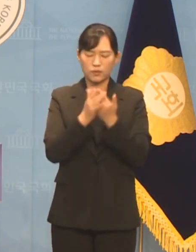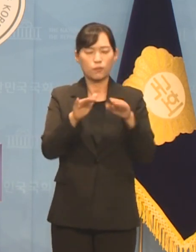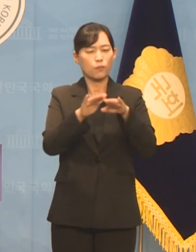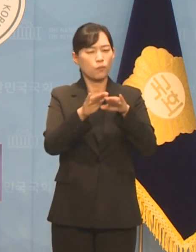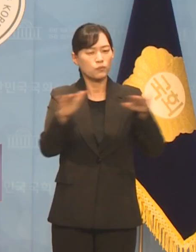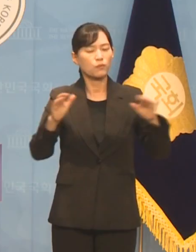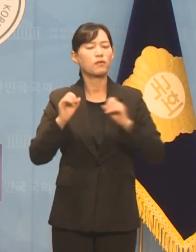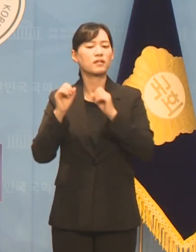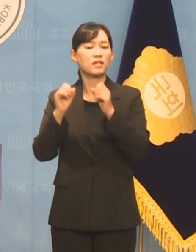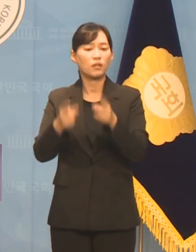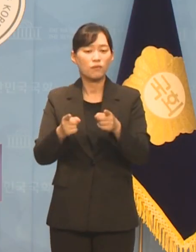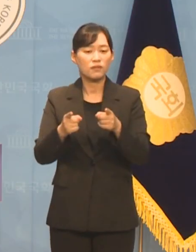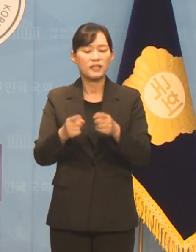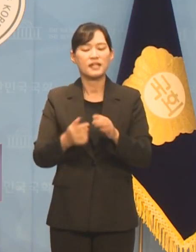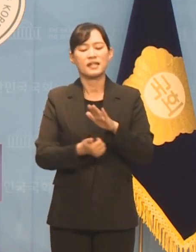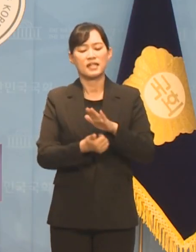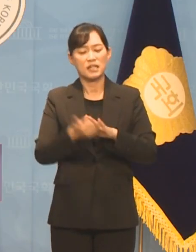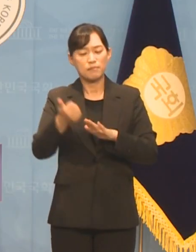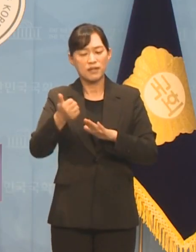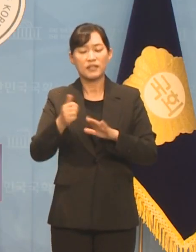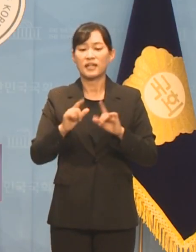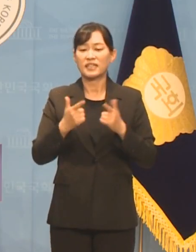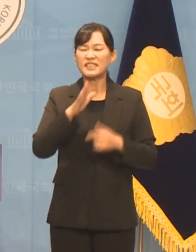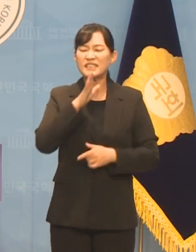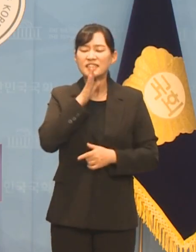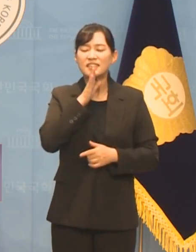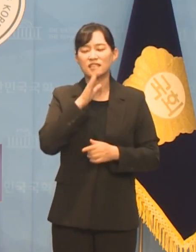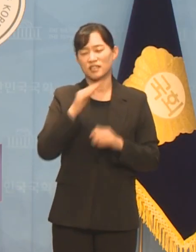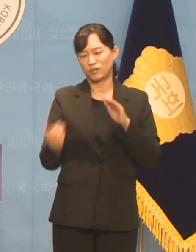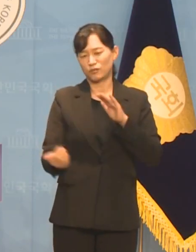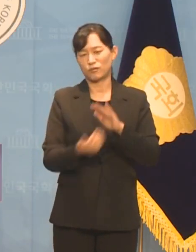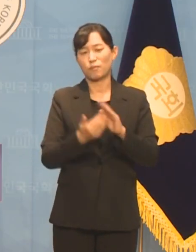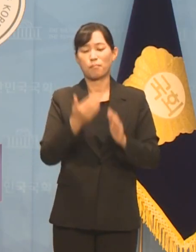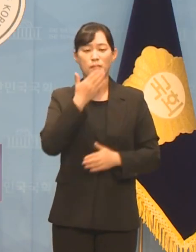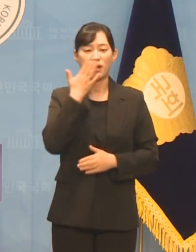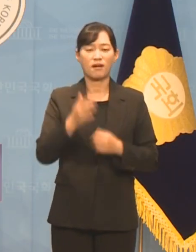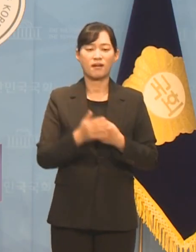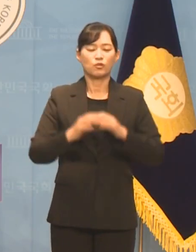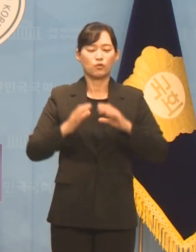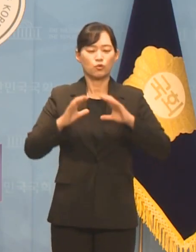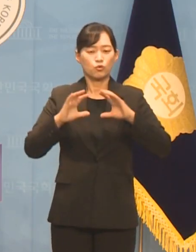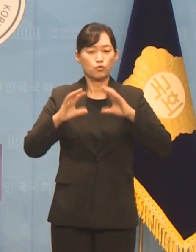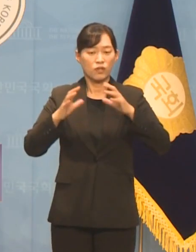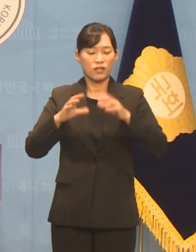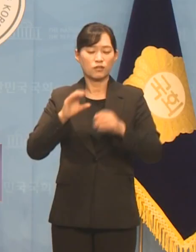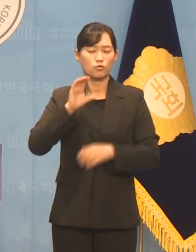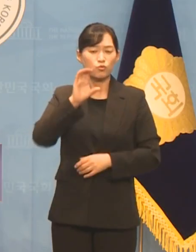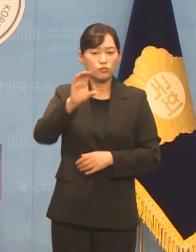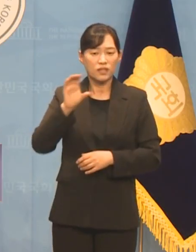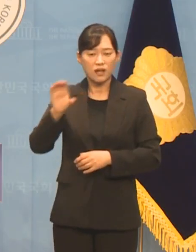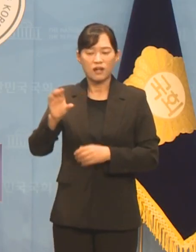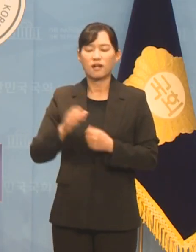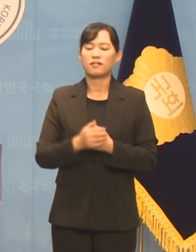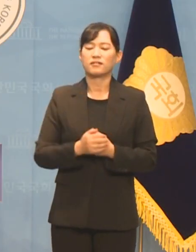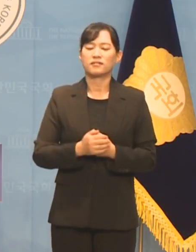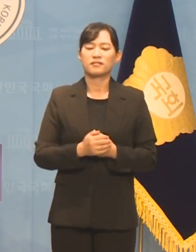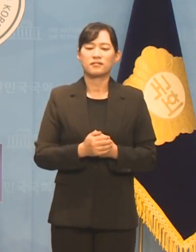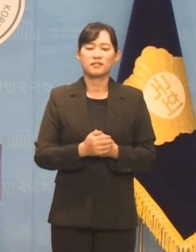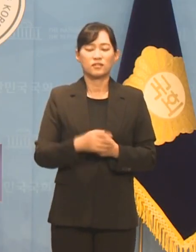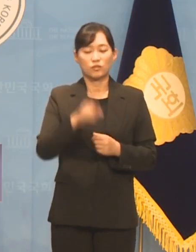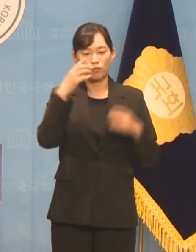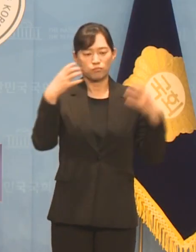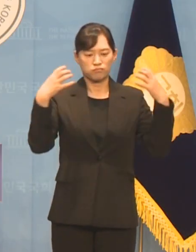공정한 기회는 희망이 아닌 현실이 될 것입니다. 전략적 국가투자, 정부가 혁신의